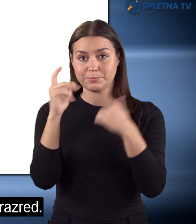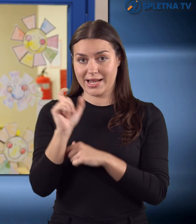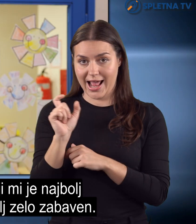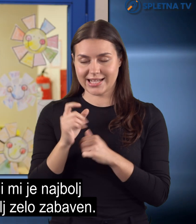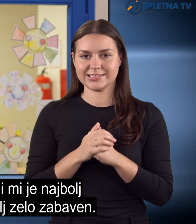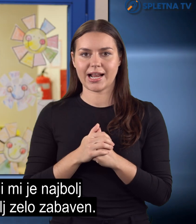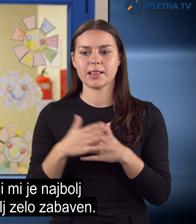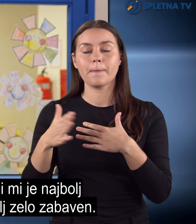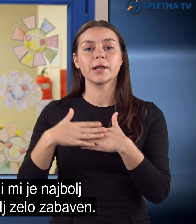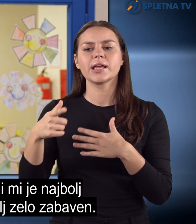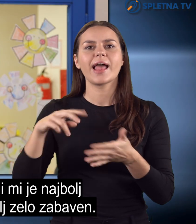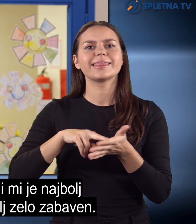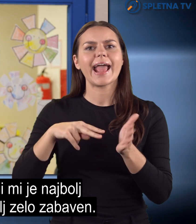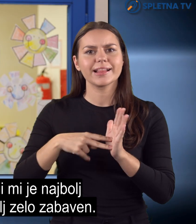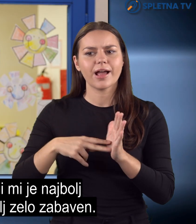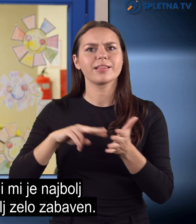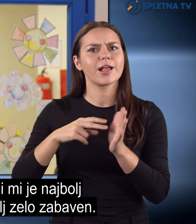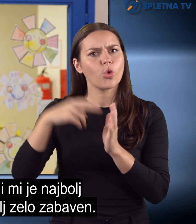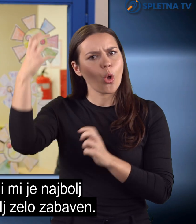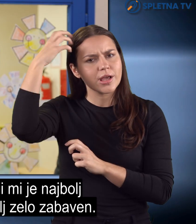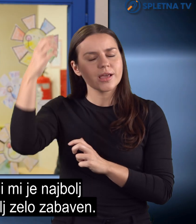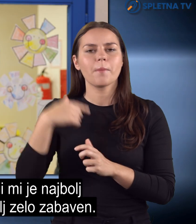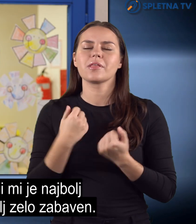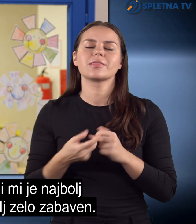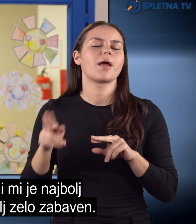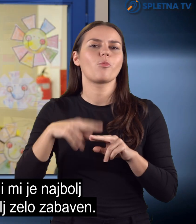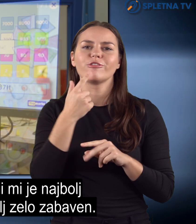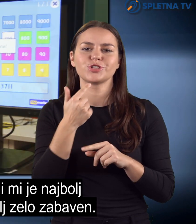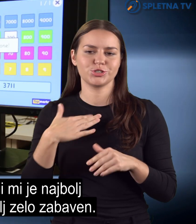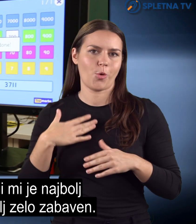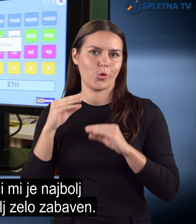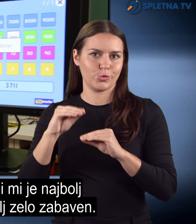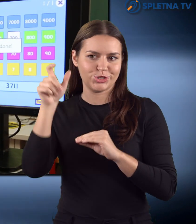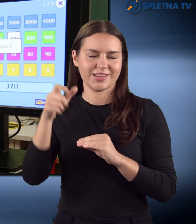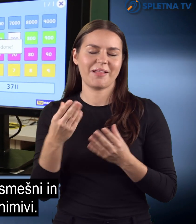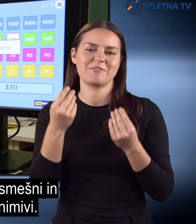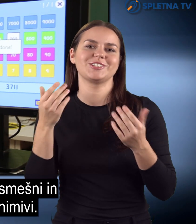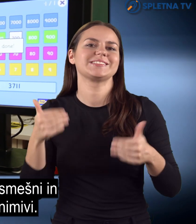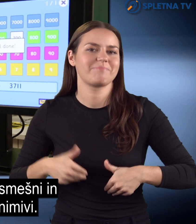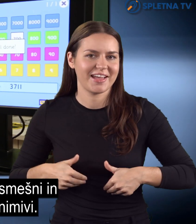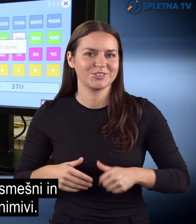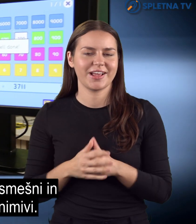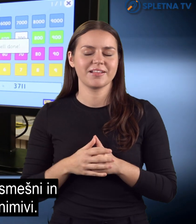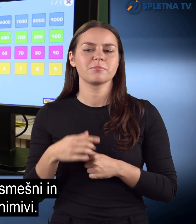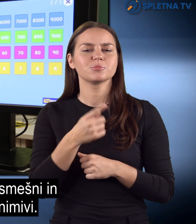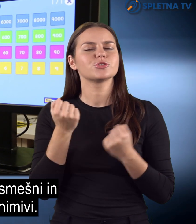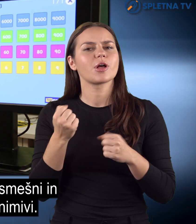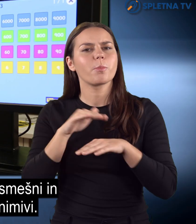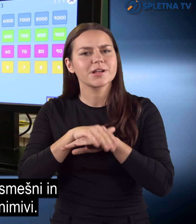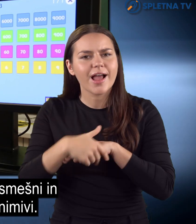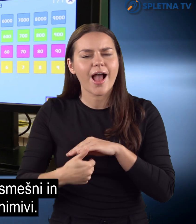razred. Pri tehniki in tehnologiji mi najbolj všeč, ker moj učitelj je preveč smešen. So zelo